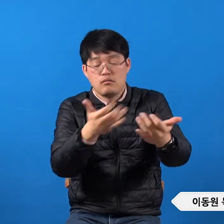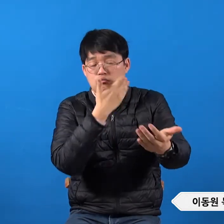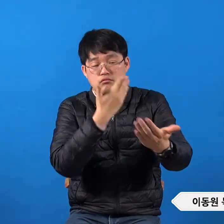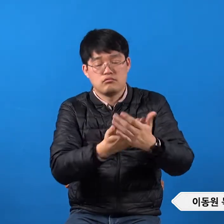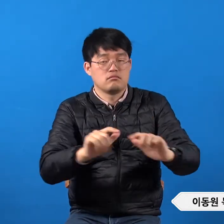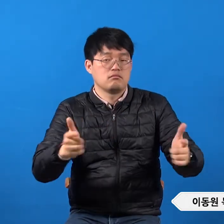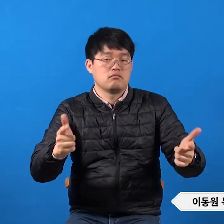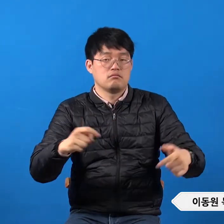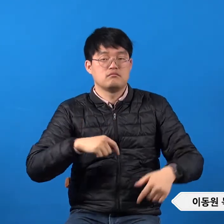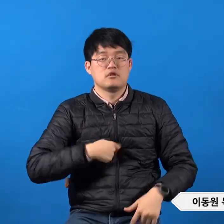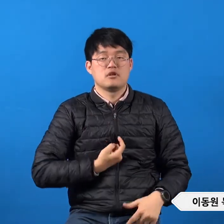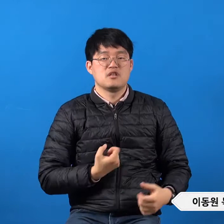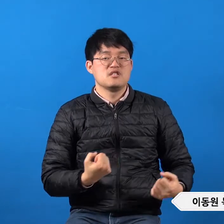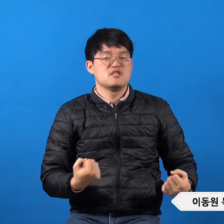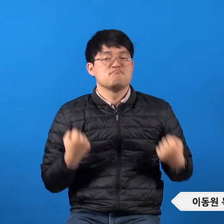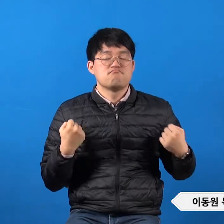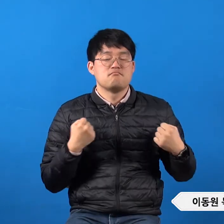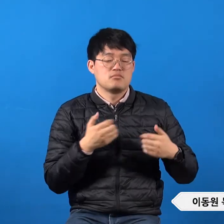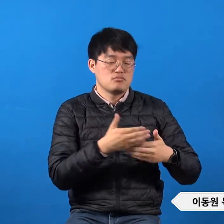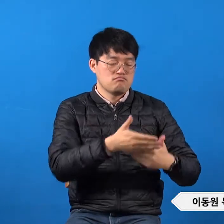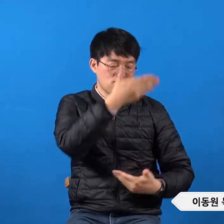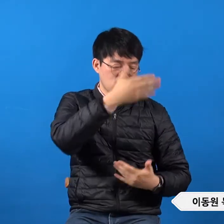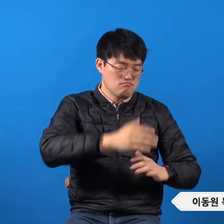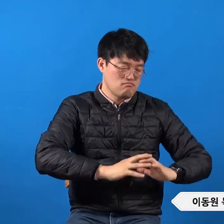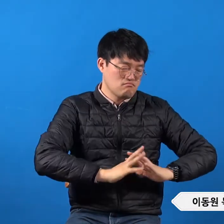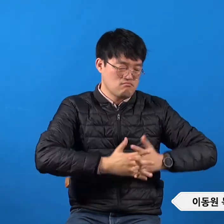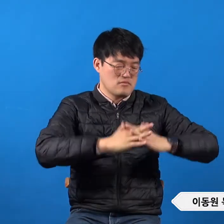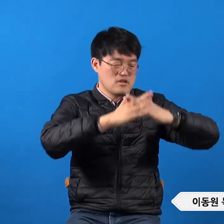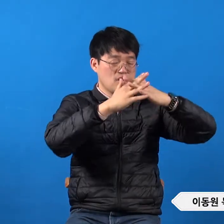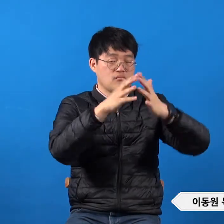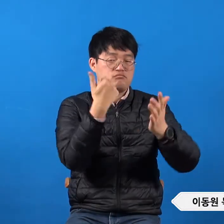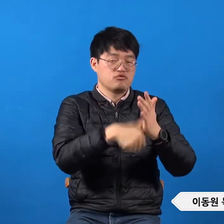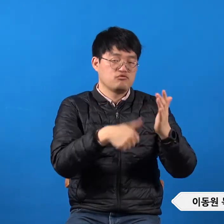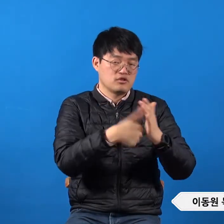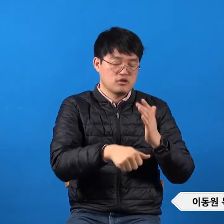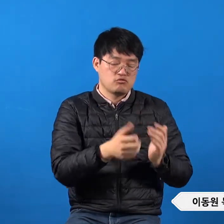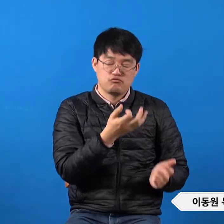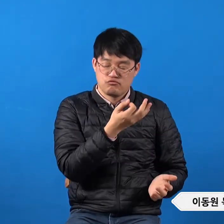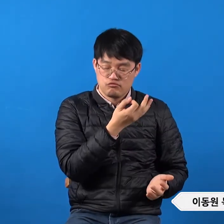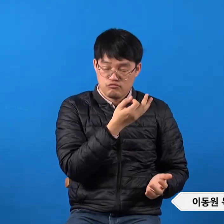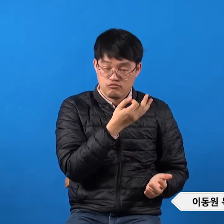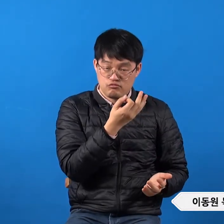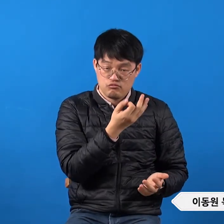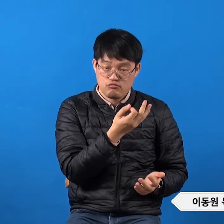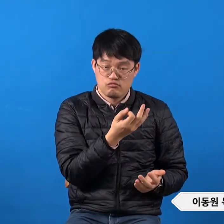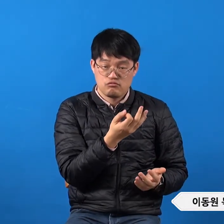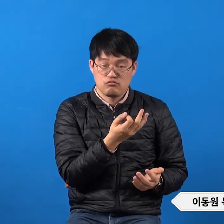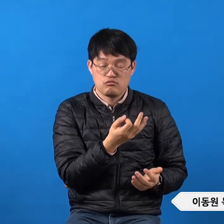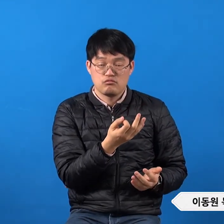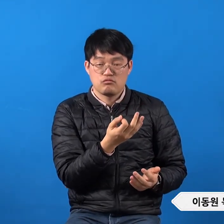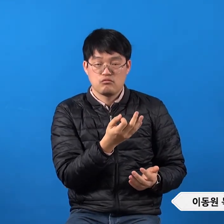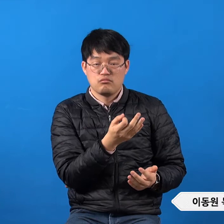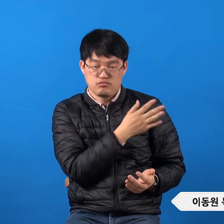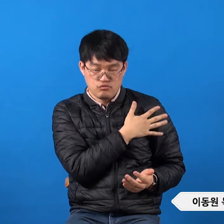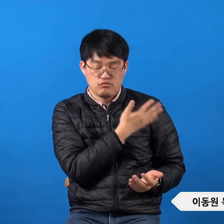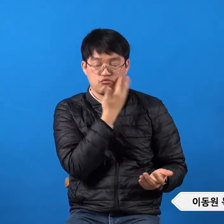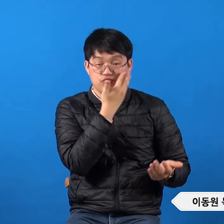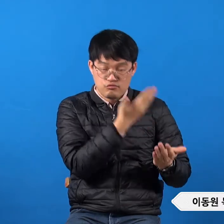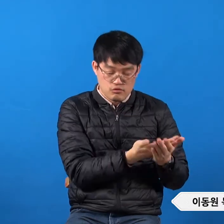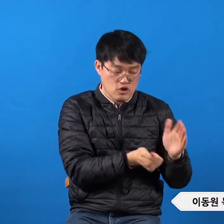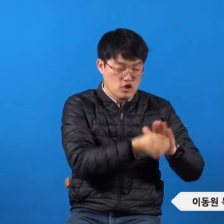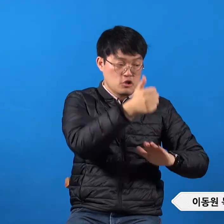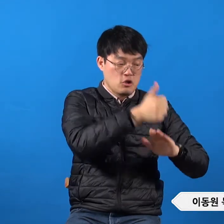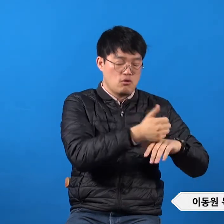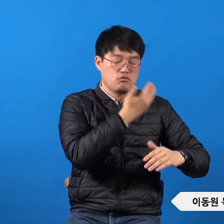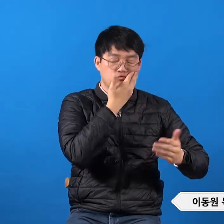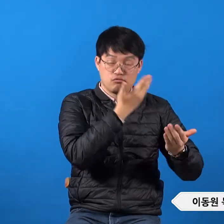중요하지 않았습니다. 힘이 중요했고 물질이 중요했고 그리고 성공이